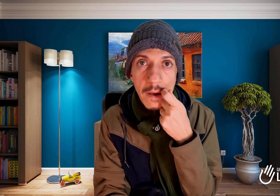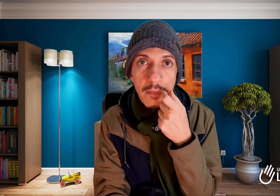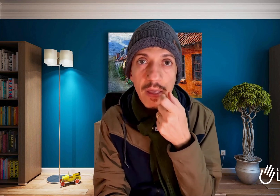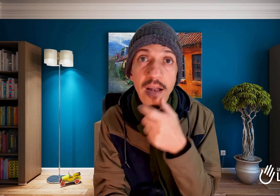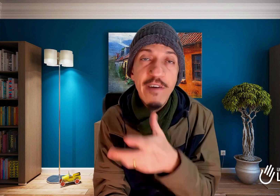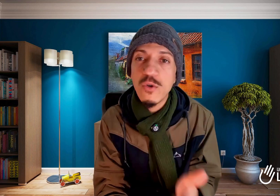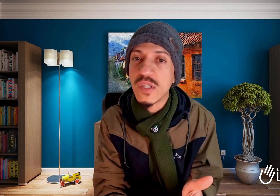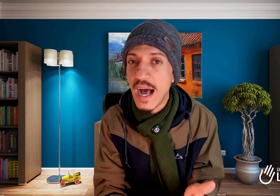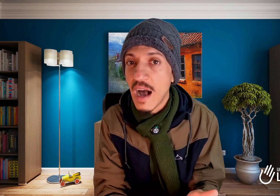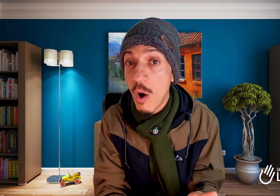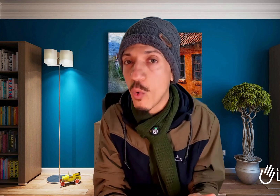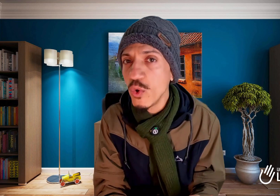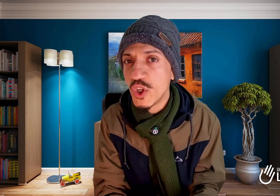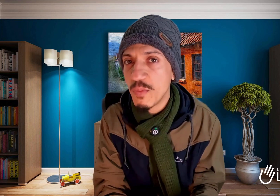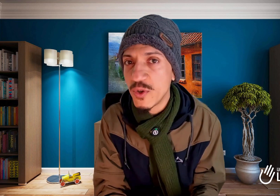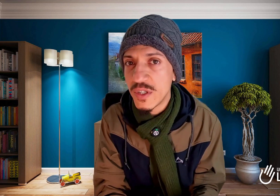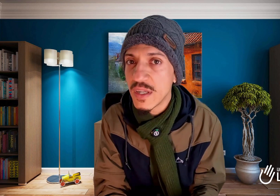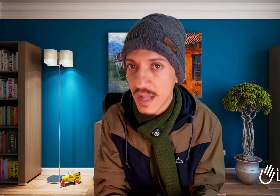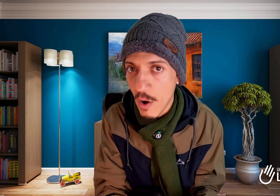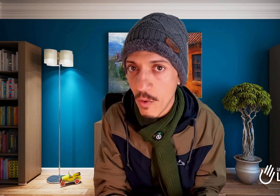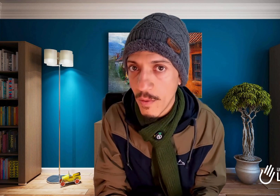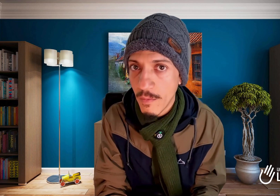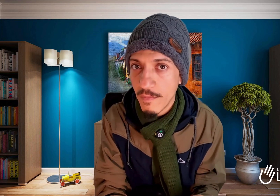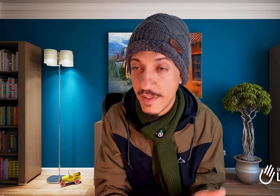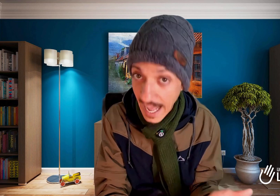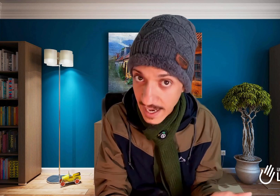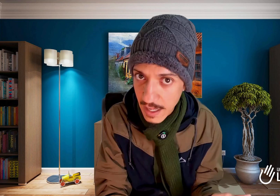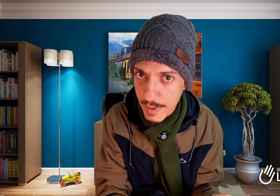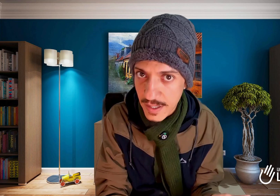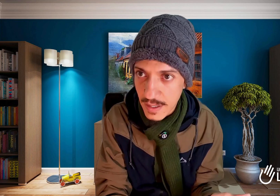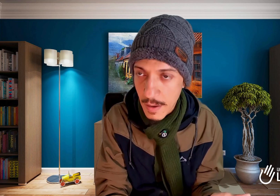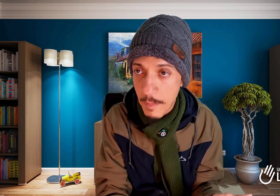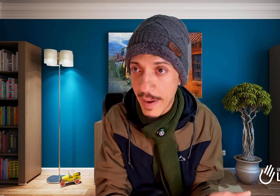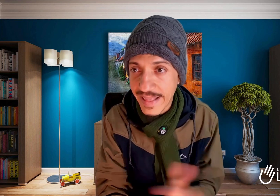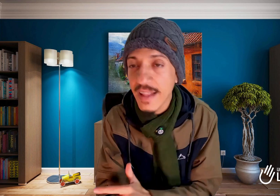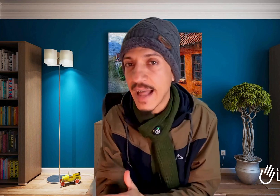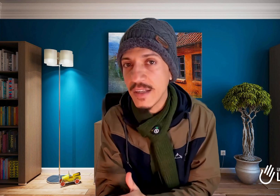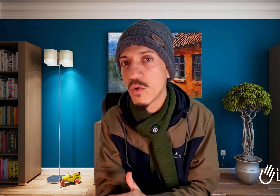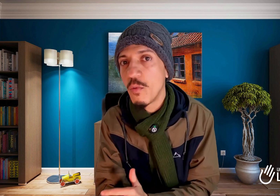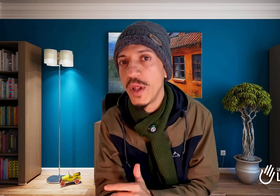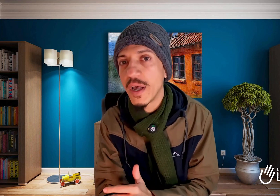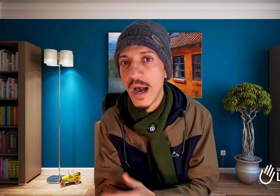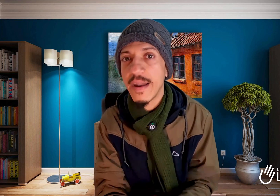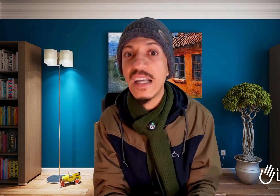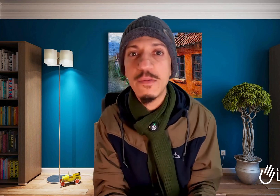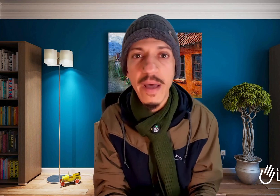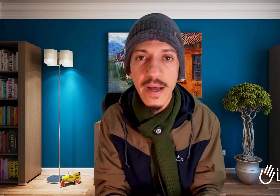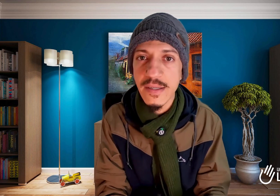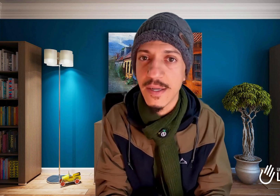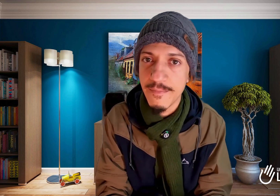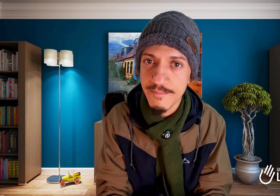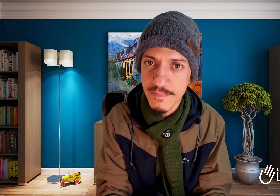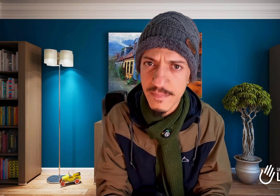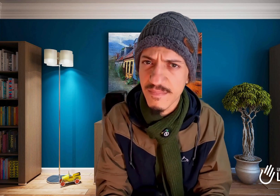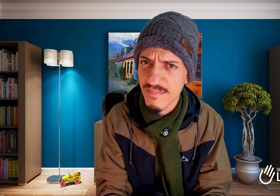ele vai usar algum tipo de sinal da Libras para tentar se comunicar na esperança.